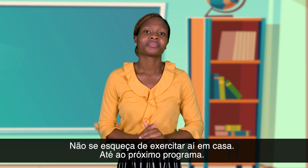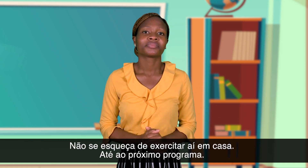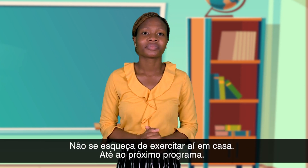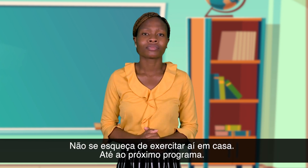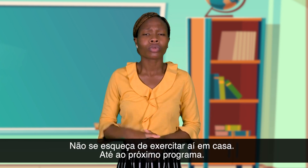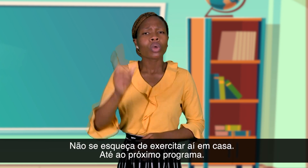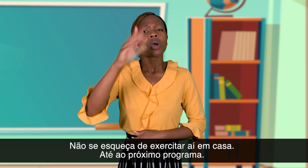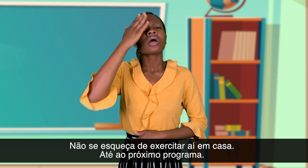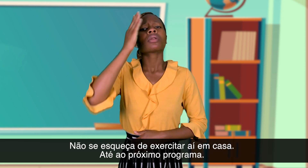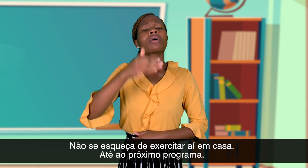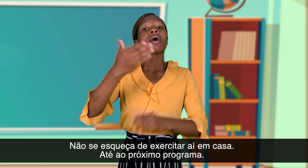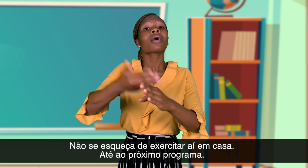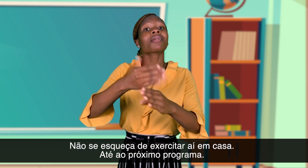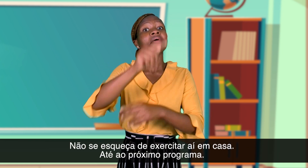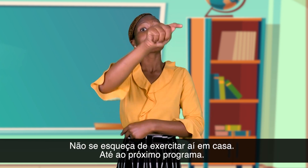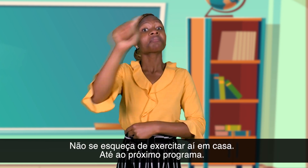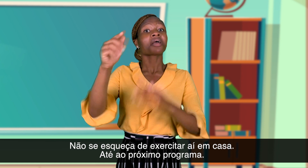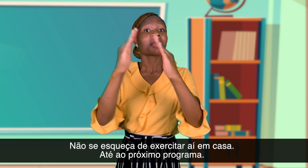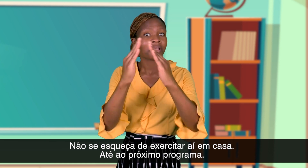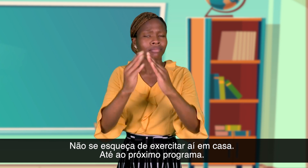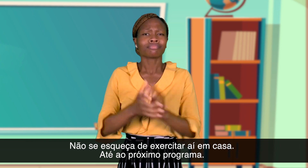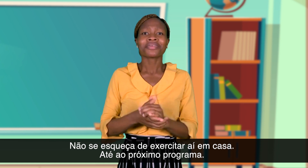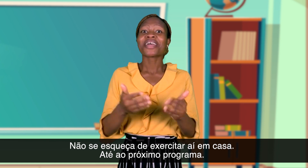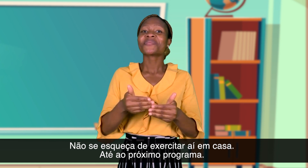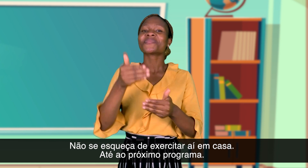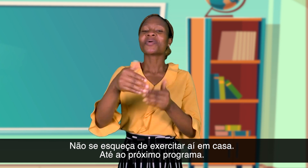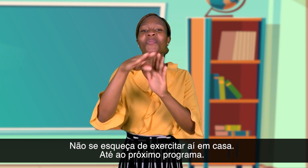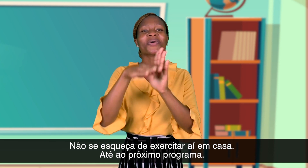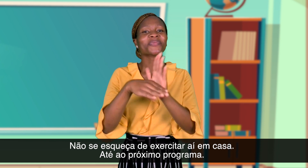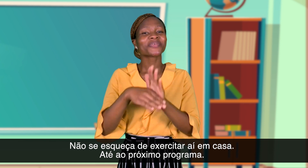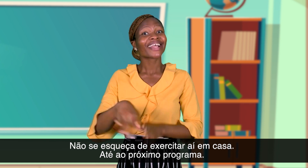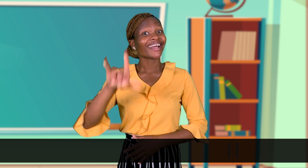Não se esqueça de exercitar aí em casa. Até a próxima aula. Vou repetir.